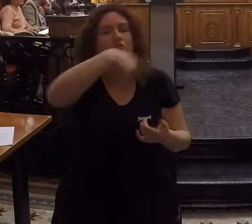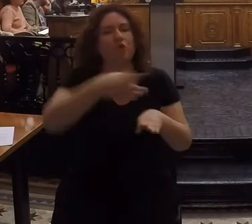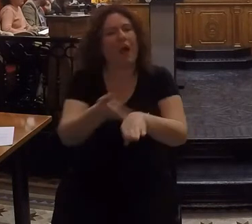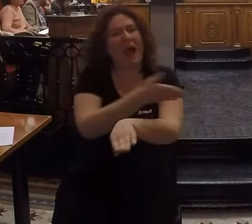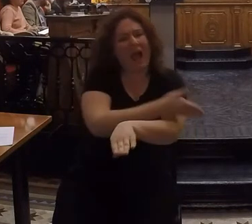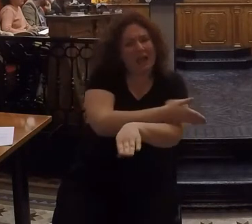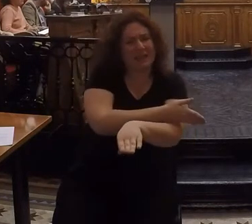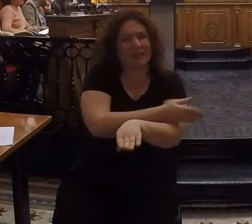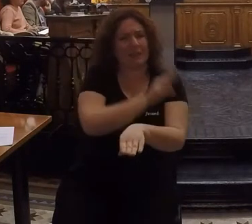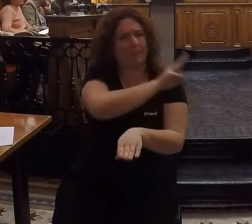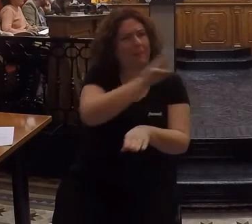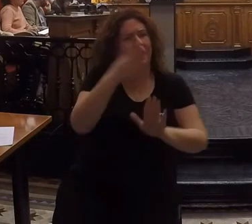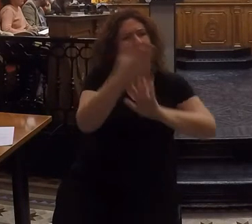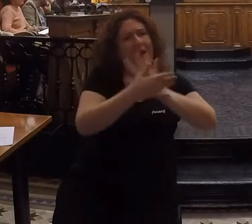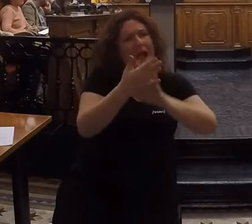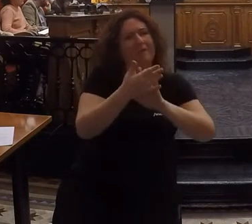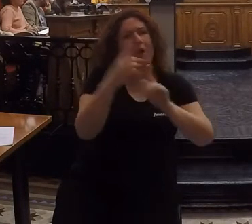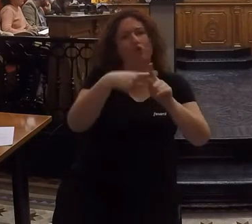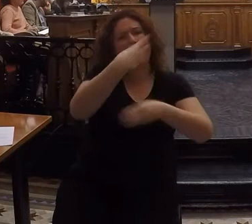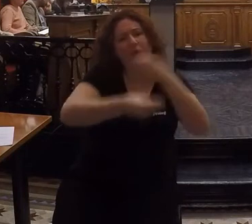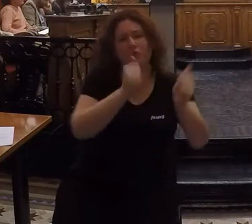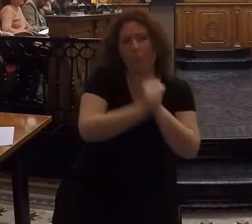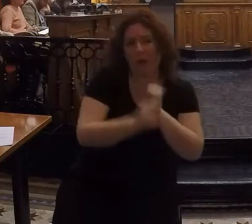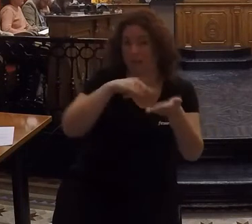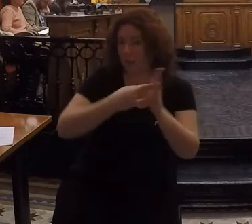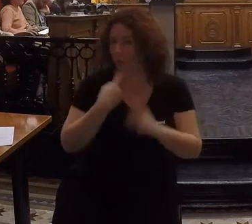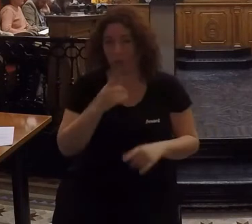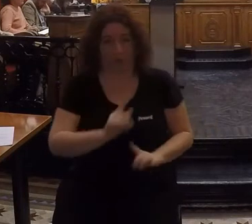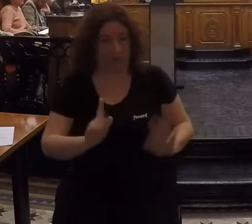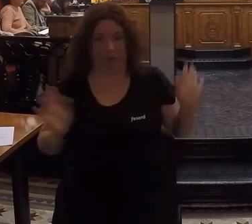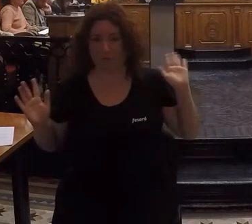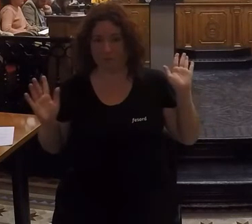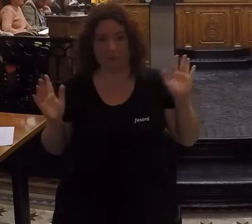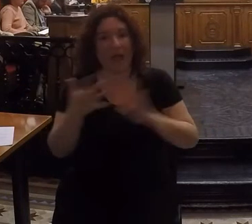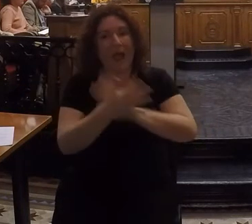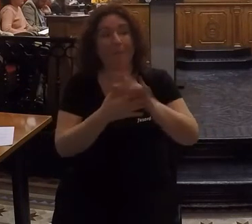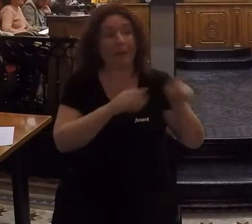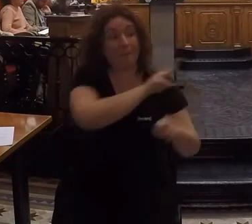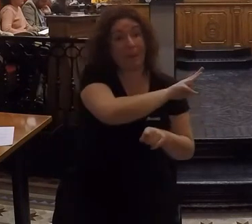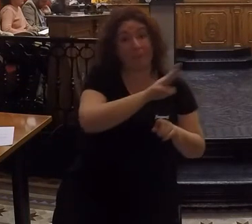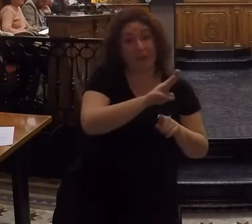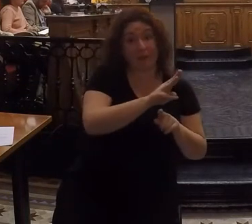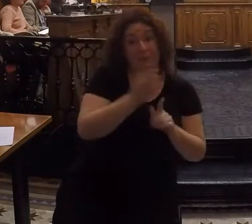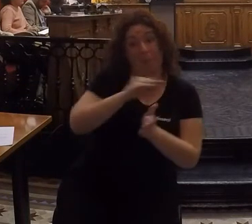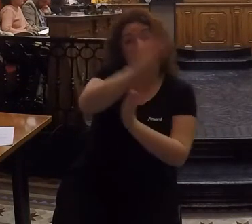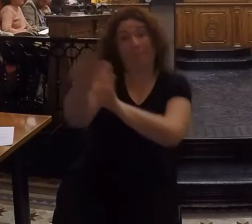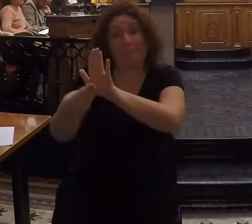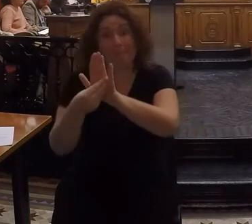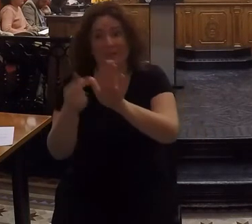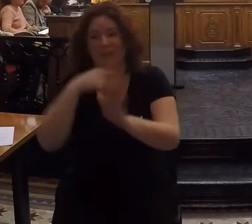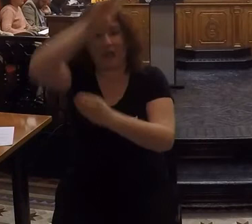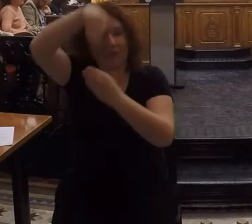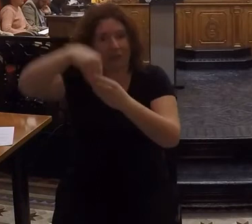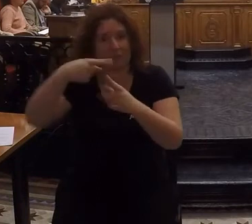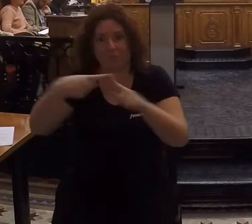políticamente anteriormente, porque tampoco es su función. Simplemente dice que las alegaciones presentadas no tienen que ver con el contenido de la